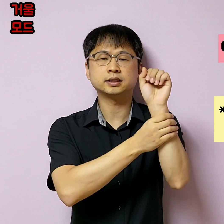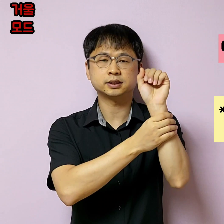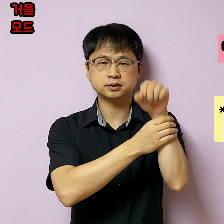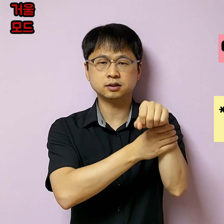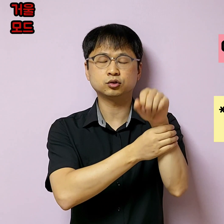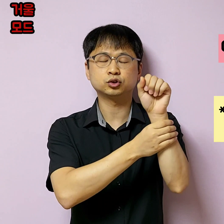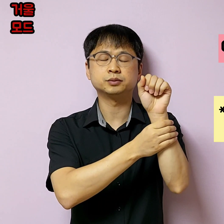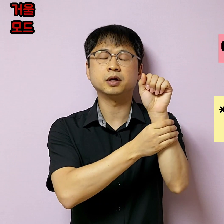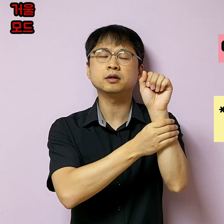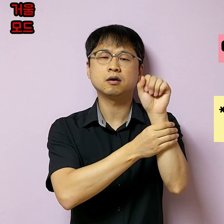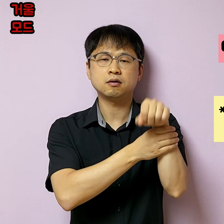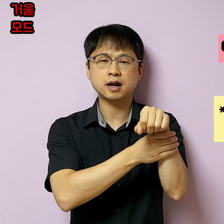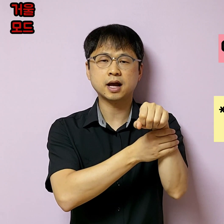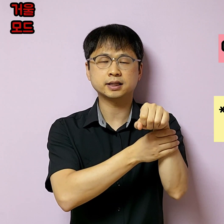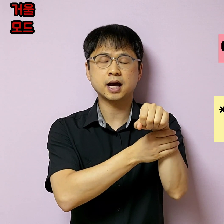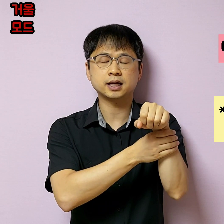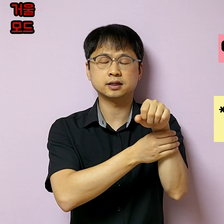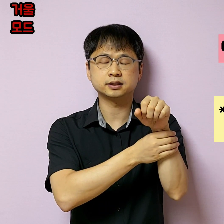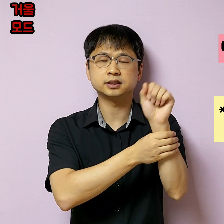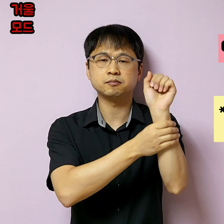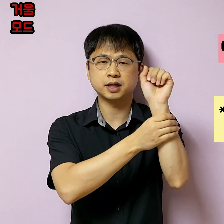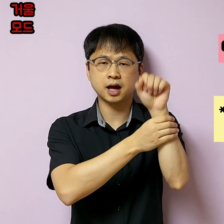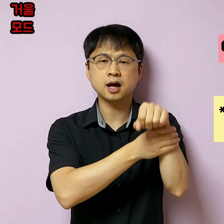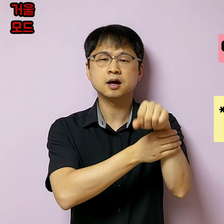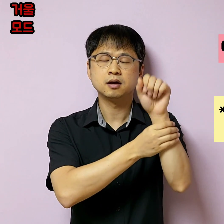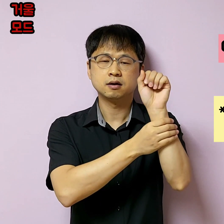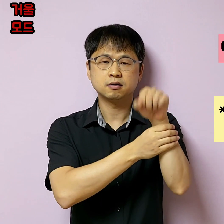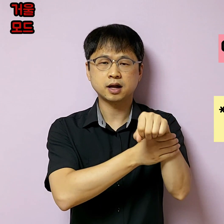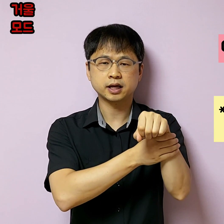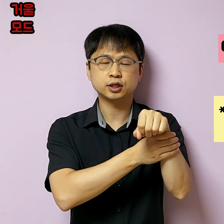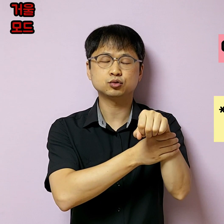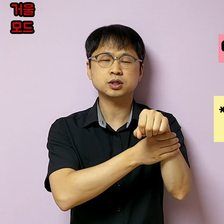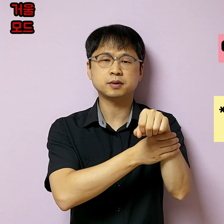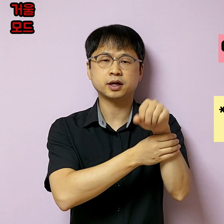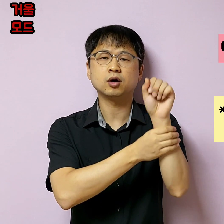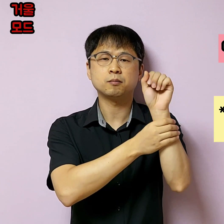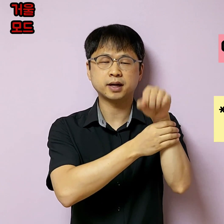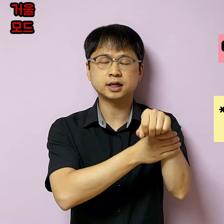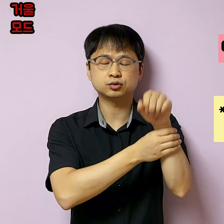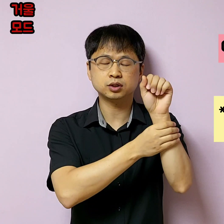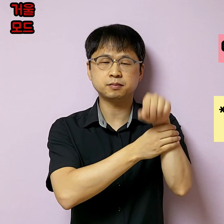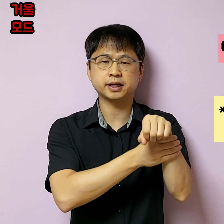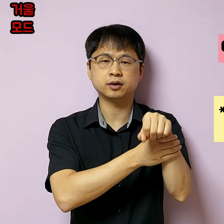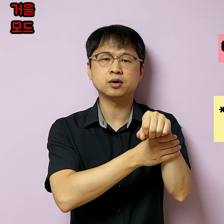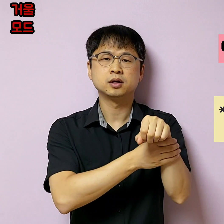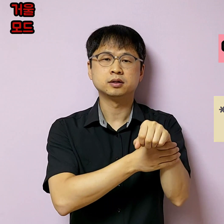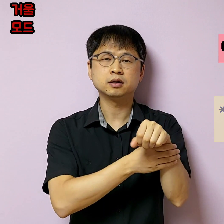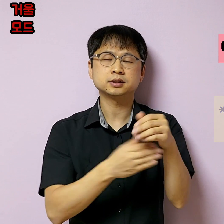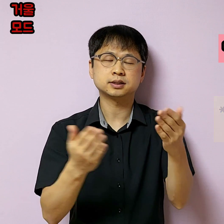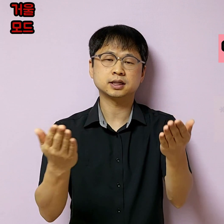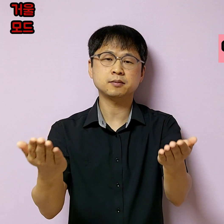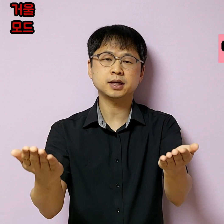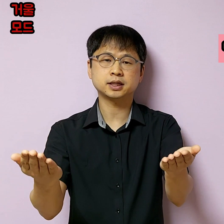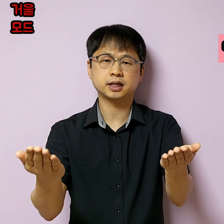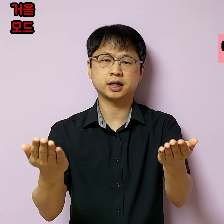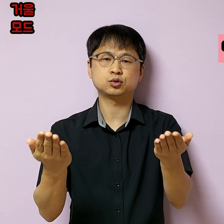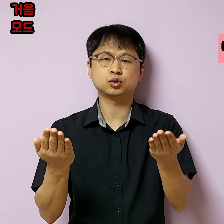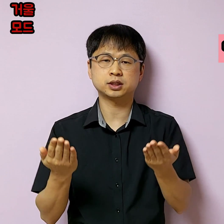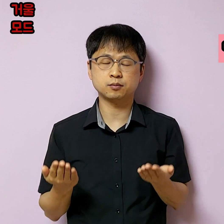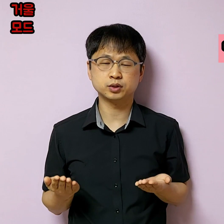하듯이 끄덕여 주시면 허락하다라는 뜻이 됩니다. 허락해 주길 바래요. 받아주길 바래요. 여기서 상대방이 나에게 주기